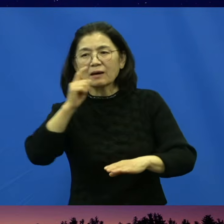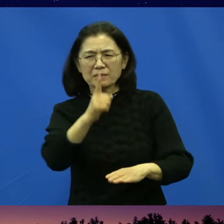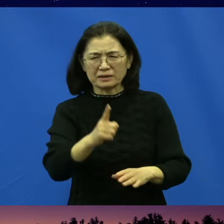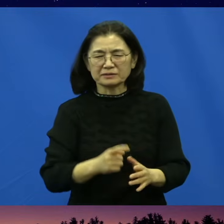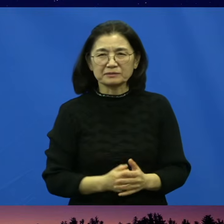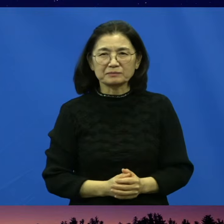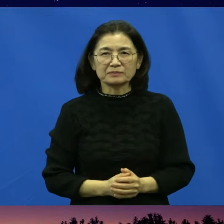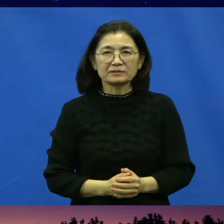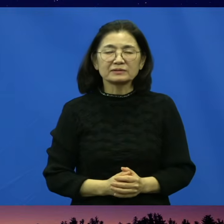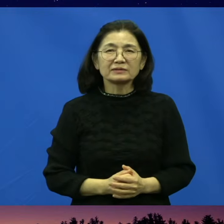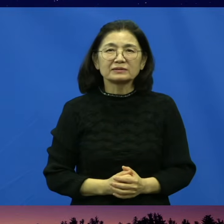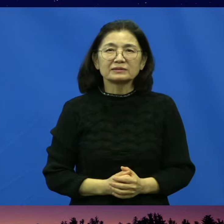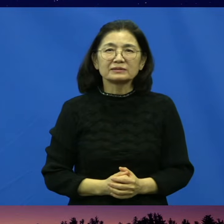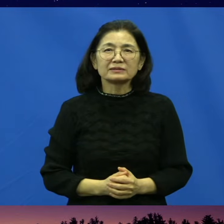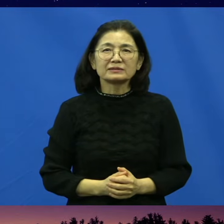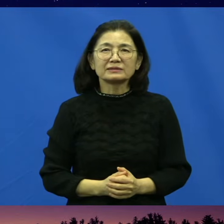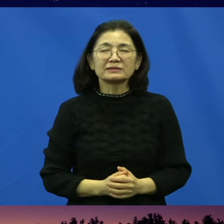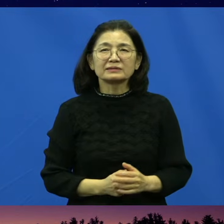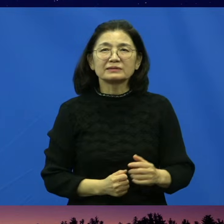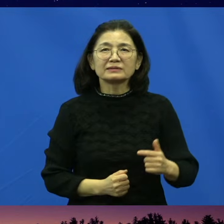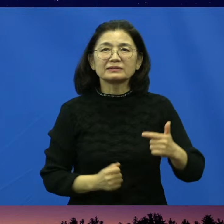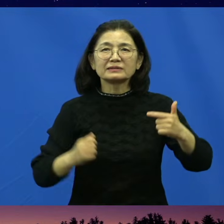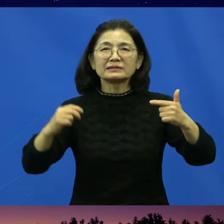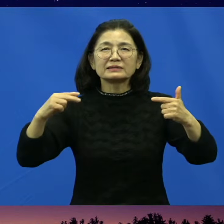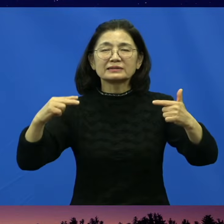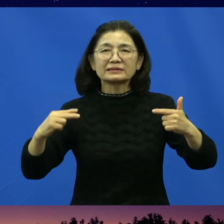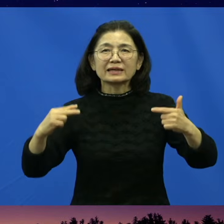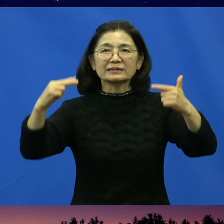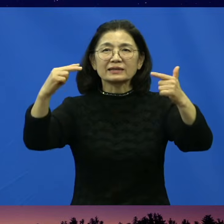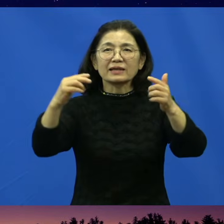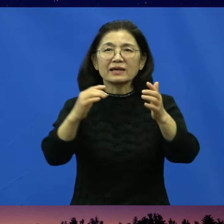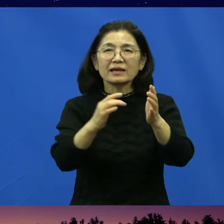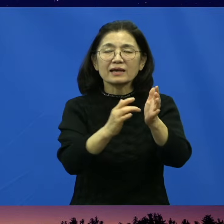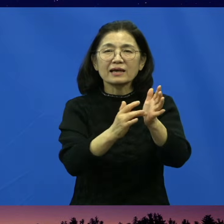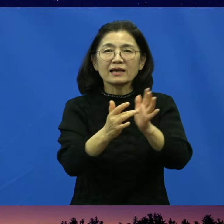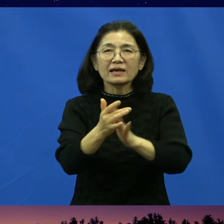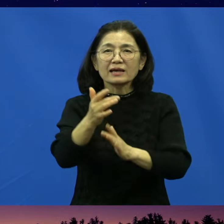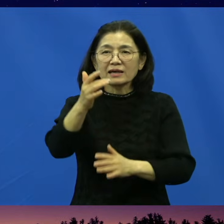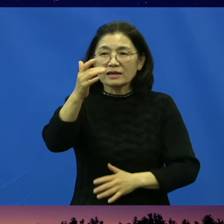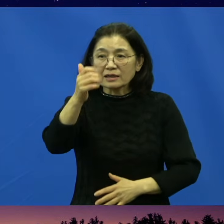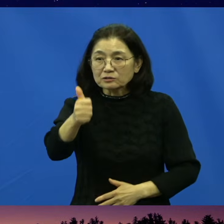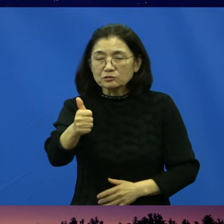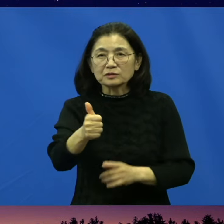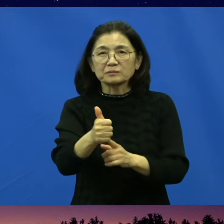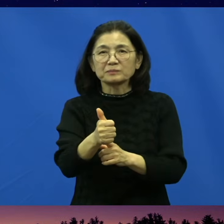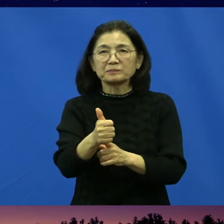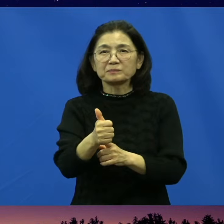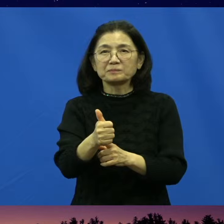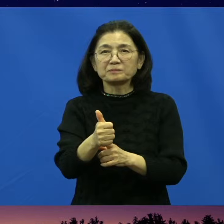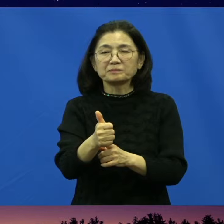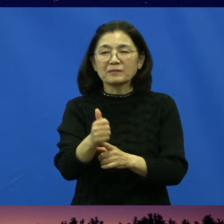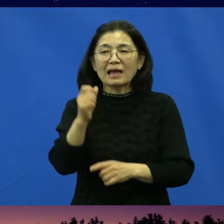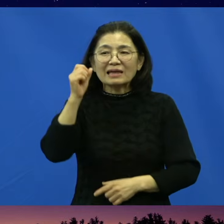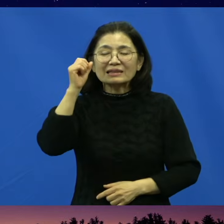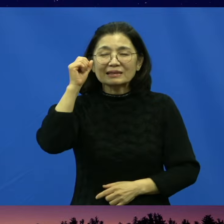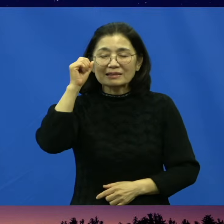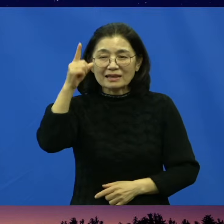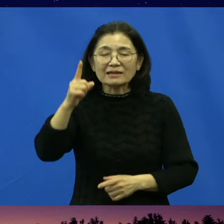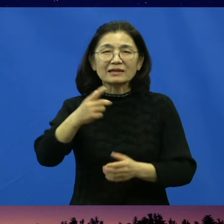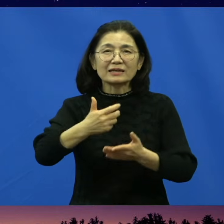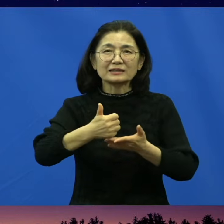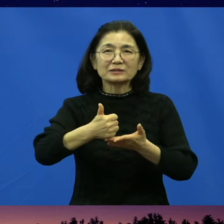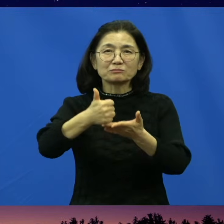여러분, 이 나사렛 예수에 담겨 있는 의미는 그냥 좀 대단한 사람이에요. 그분이